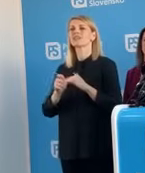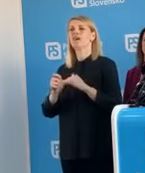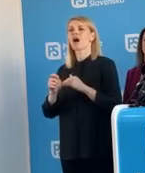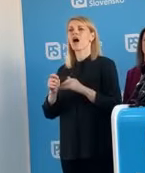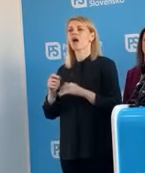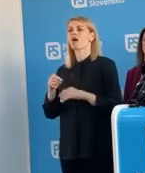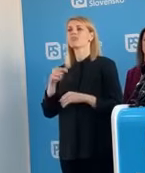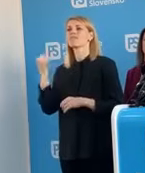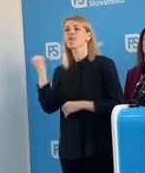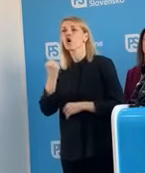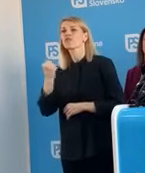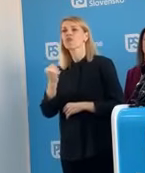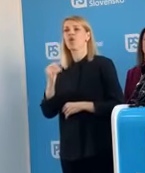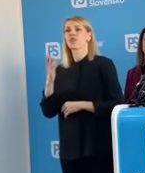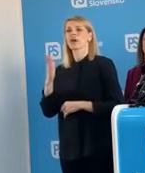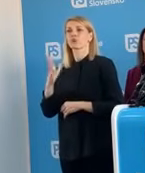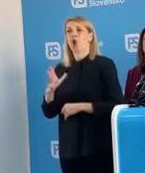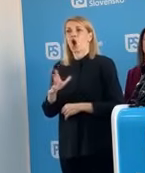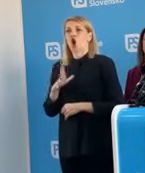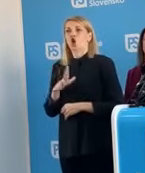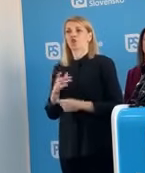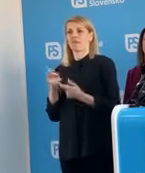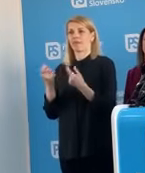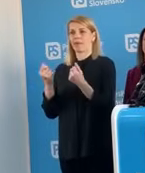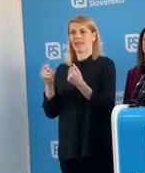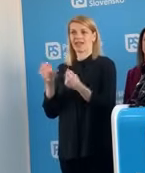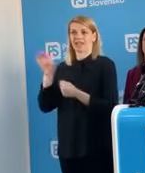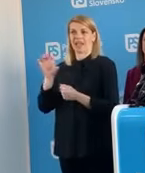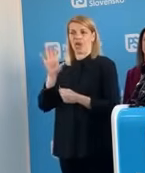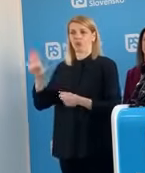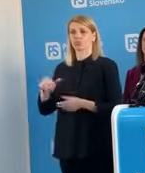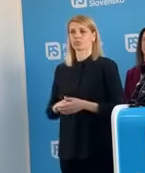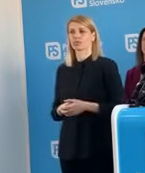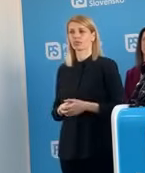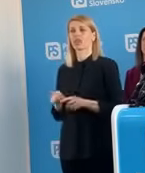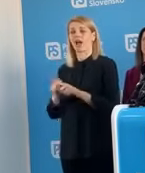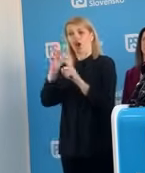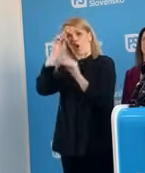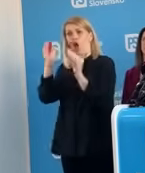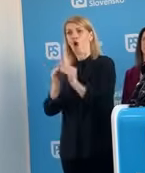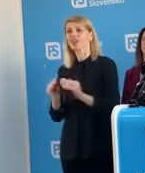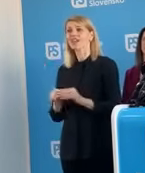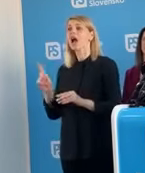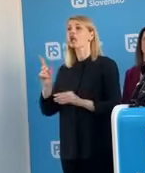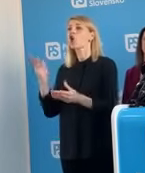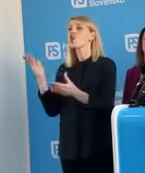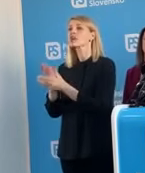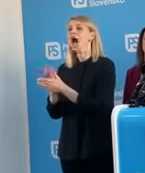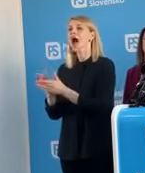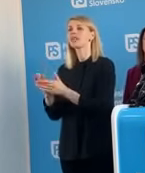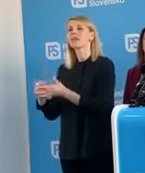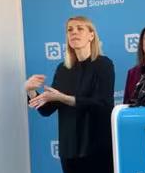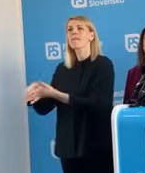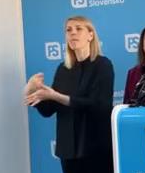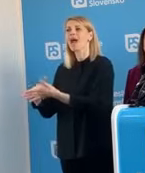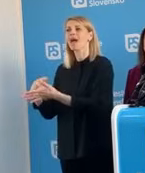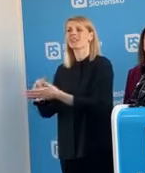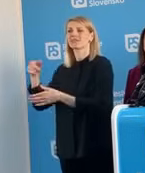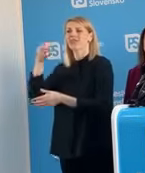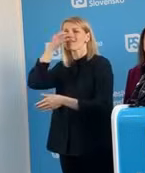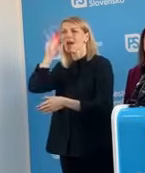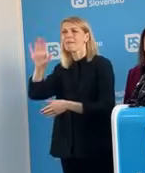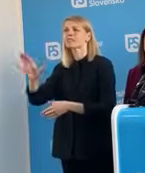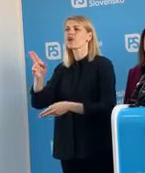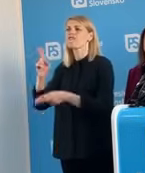európske peniaze. Už to tu bolo povedané. Veď to je predsa logické, že keď daňoví poplatníci Nemecka, Francúzska, Holandska, čistých prispievateľov do